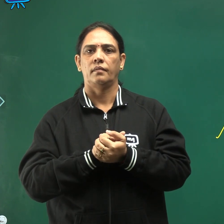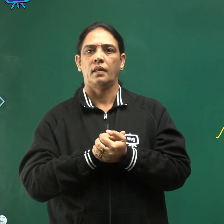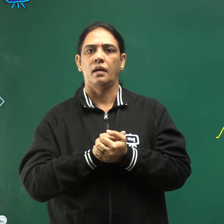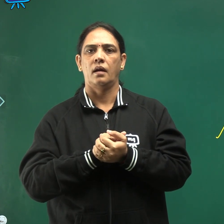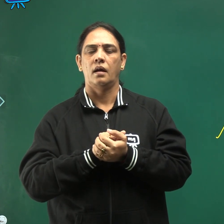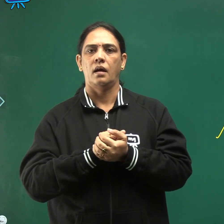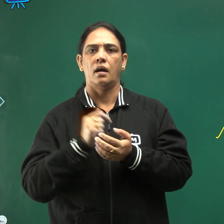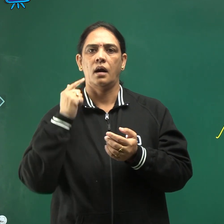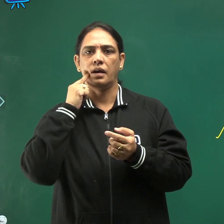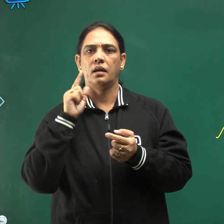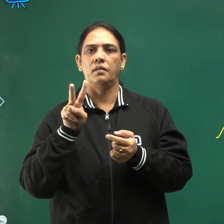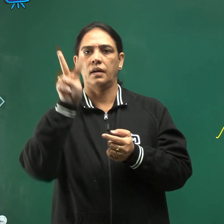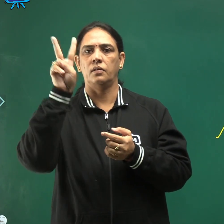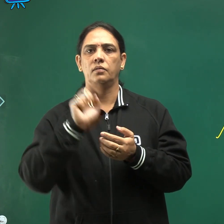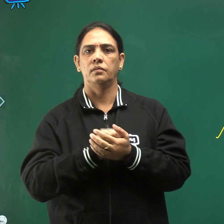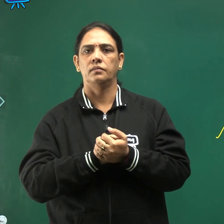मान